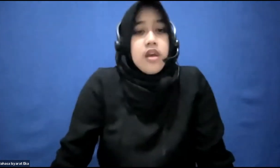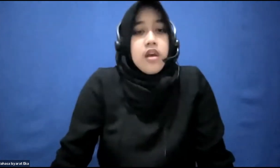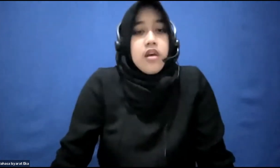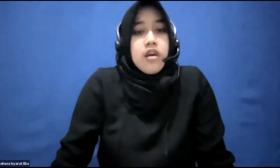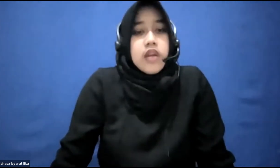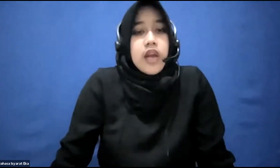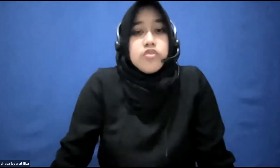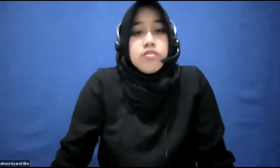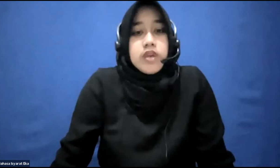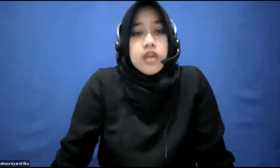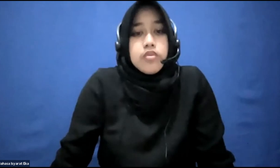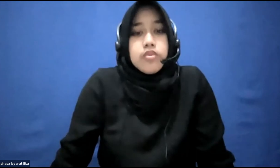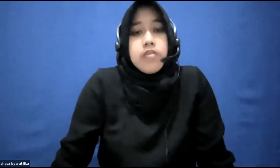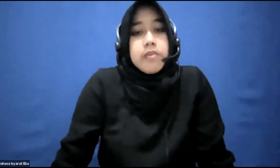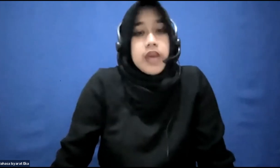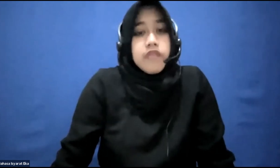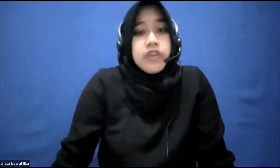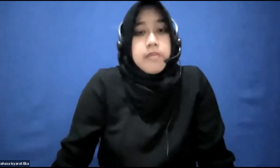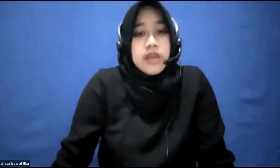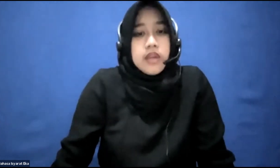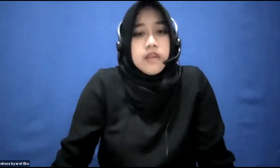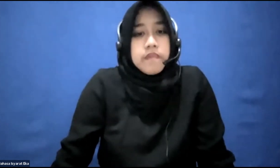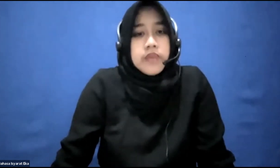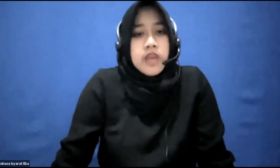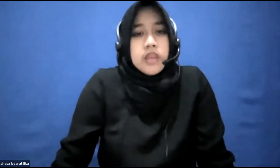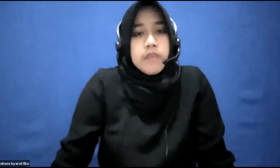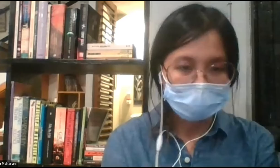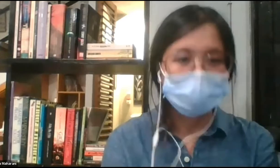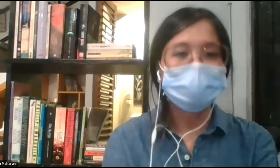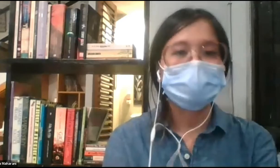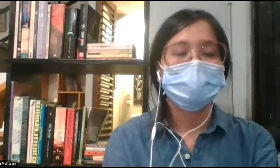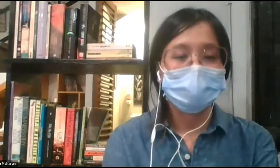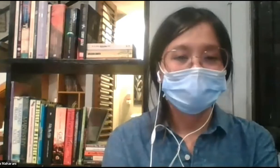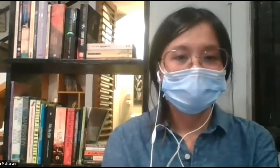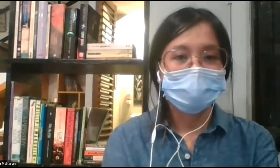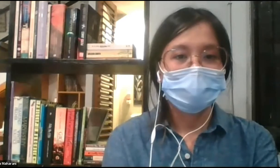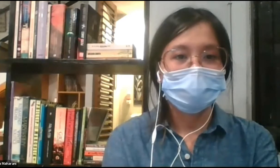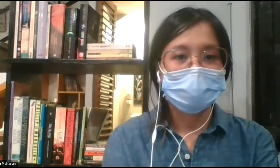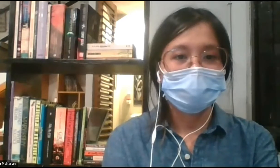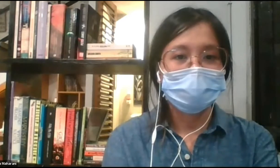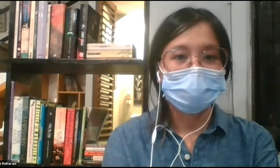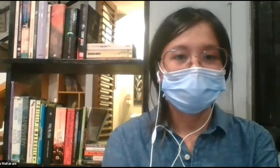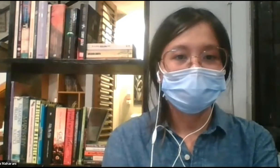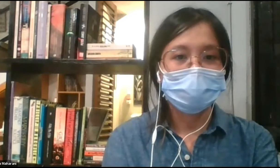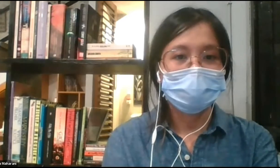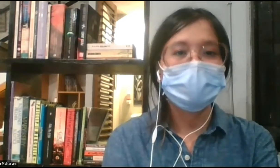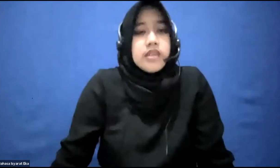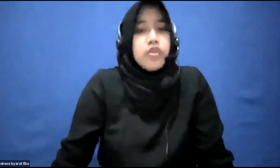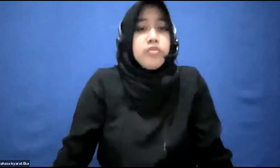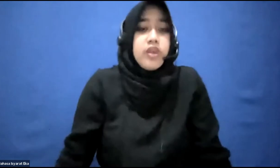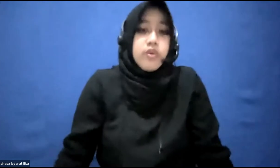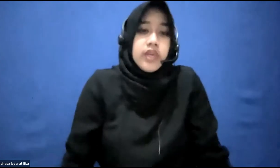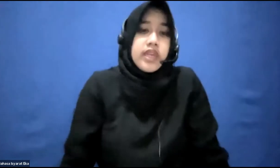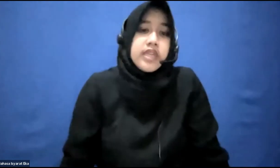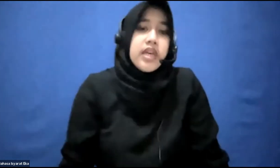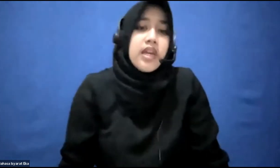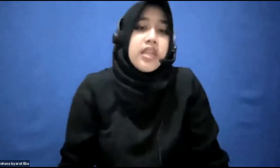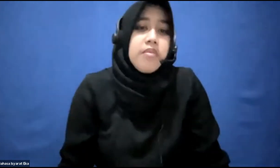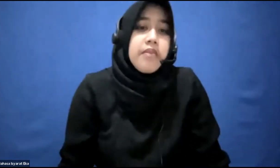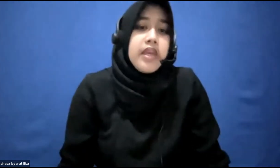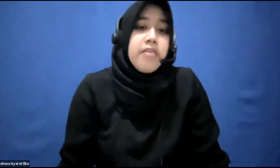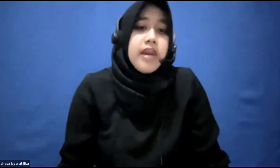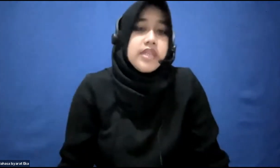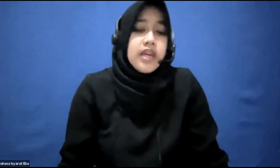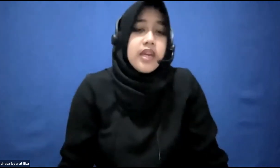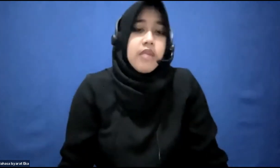tadi, narasumbernya itu udah memberikan feedback nih. Tapi kayaknya tuh kayak kurang menarik. Nah, saya tuh bingung nih